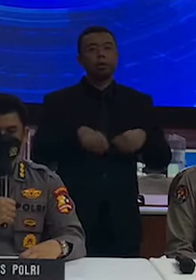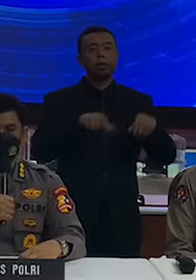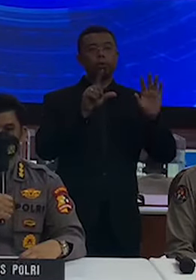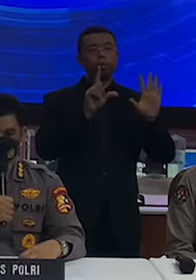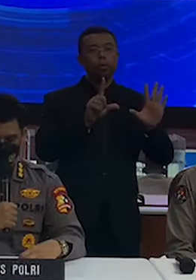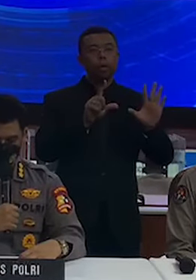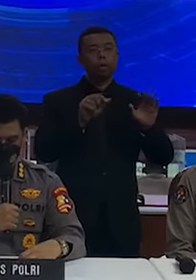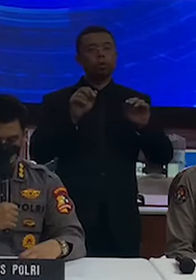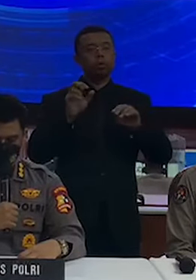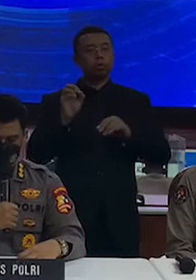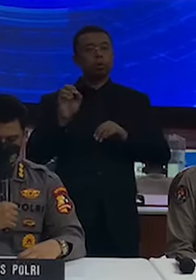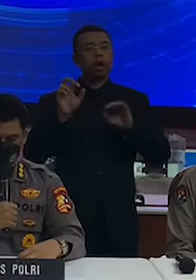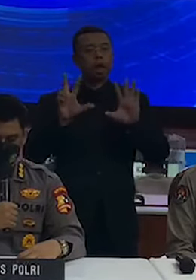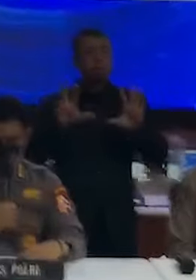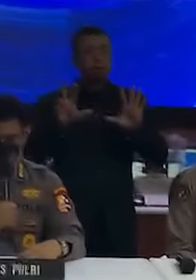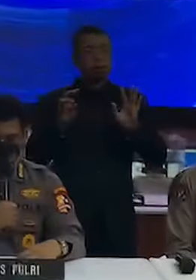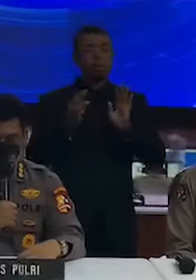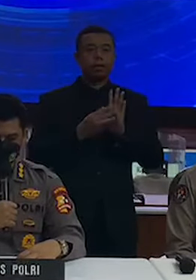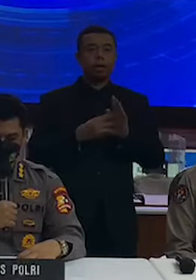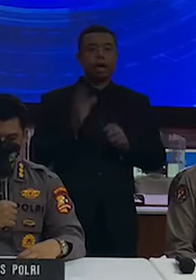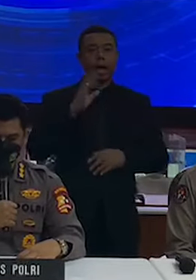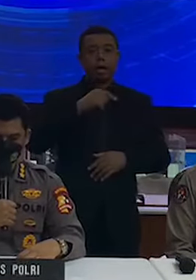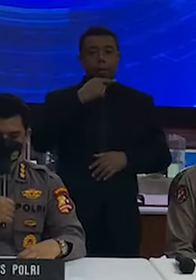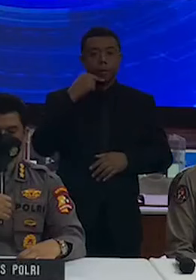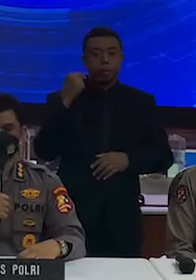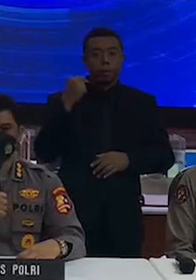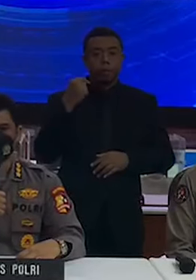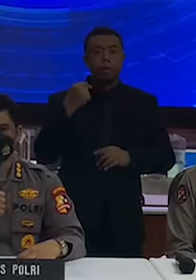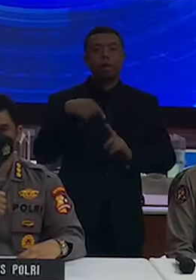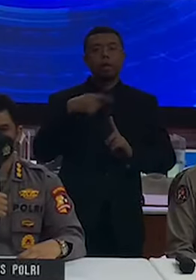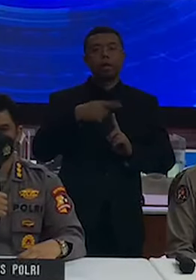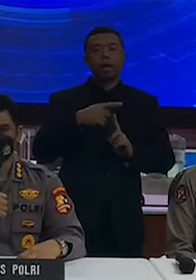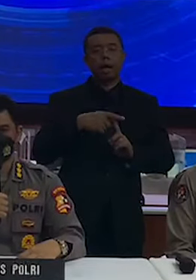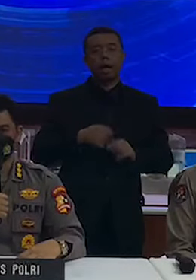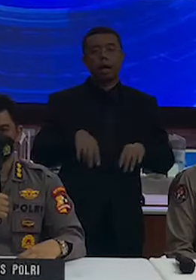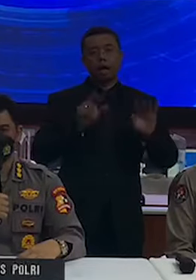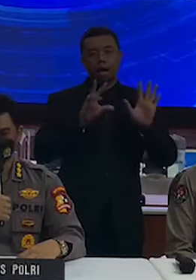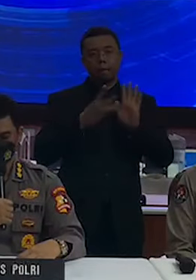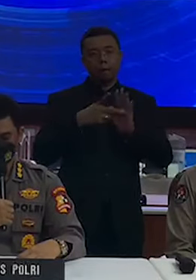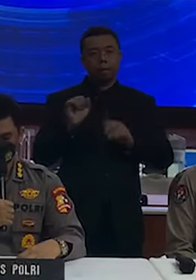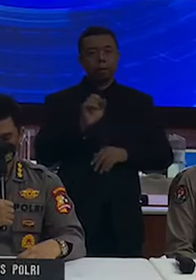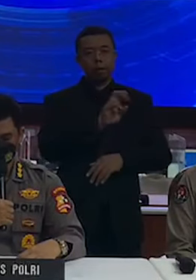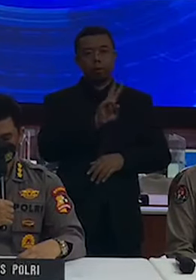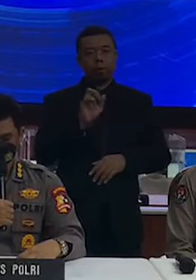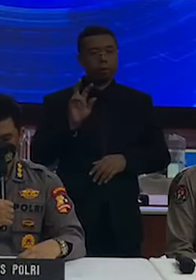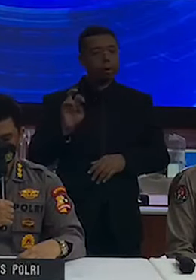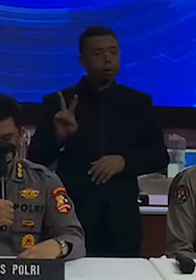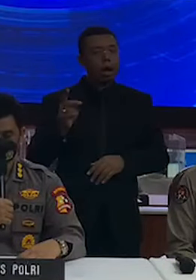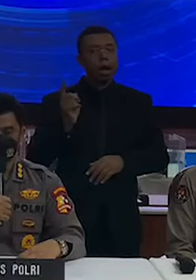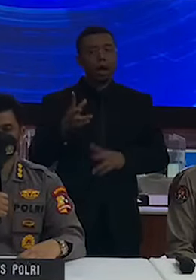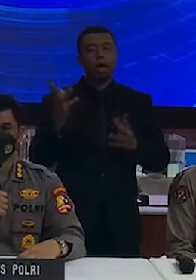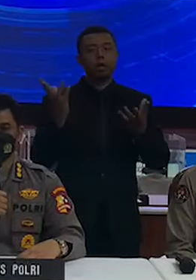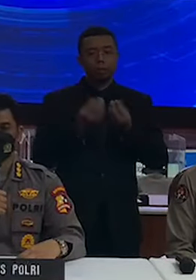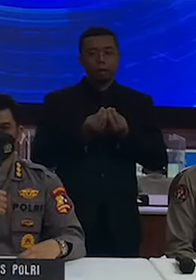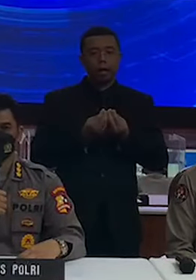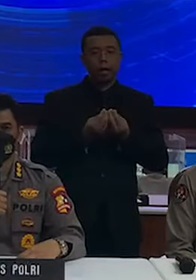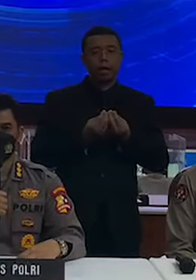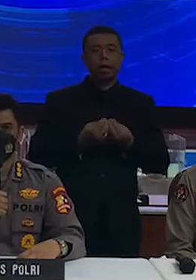708 kasus, sedangkan pada hari Minggu tanggal 8 Mei 2022 terjadi